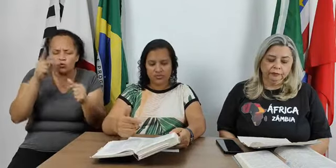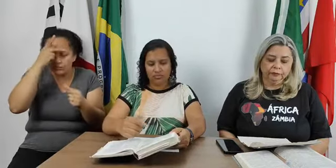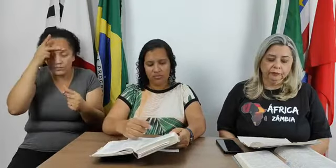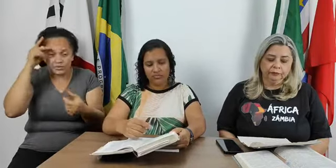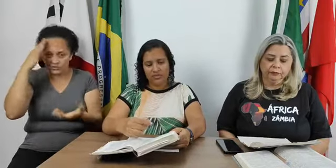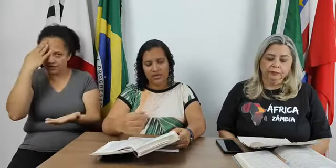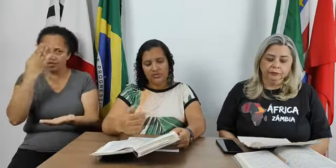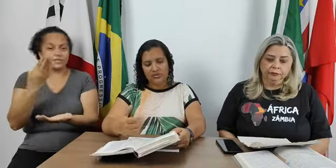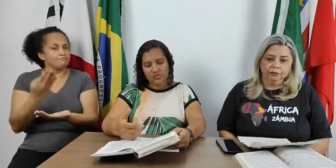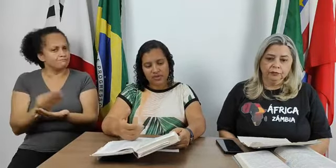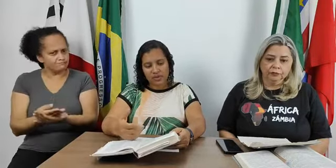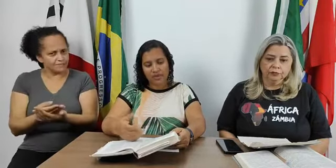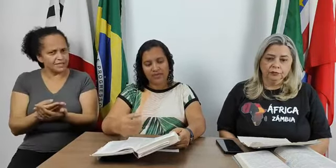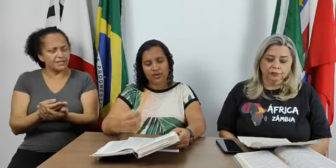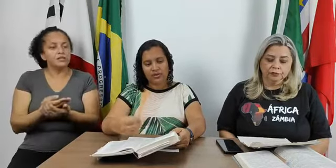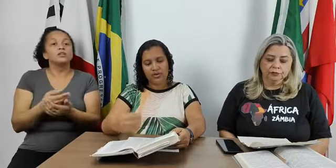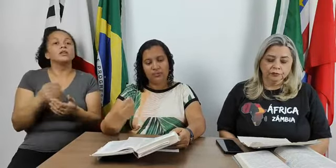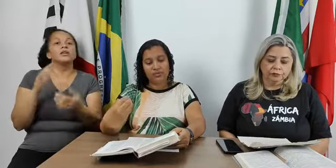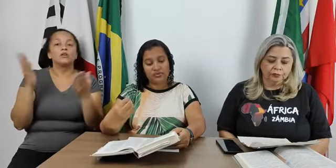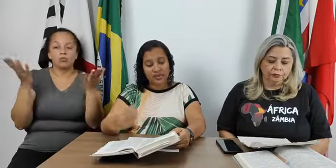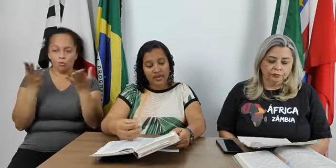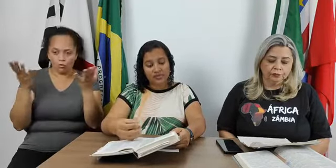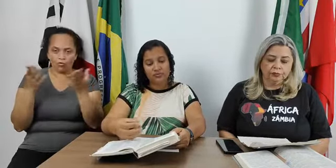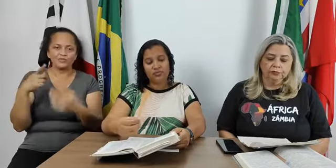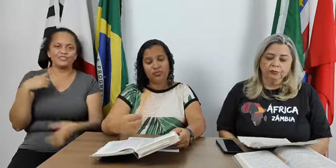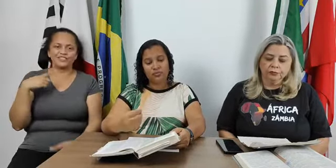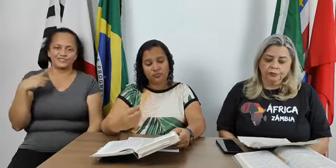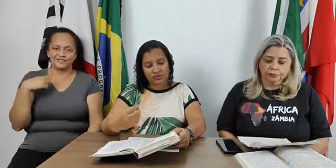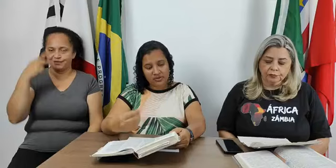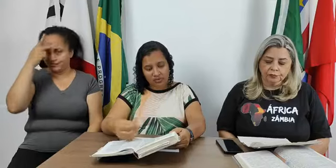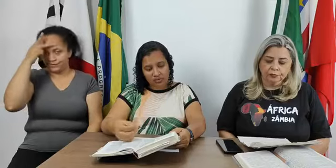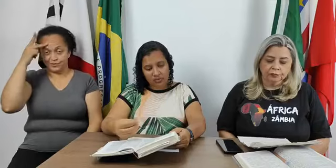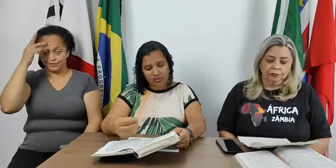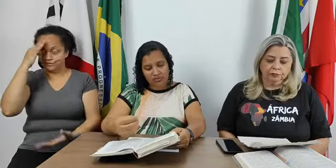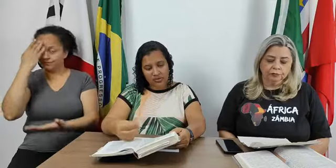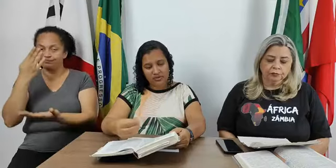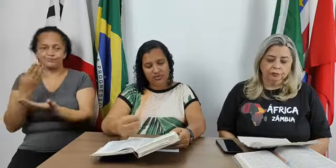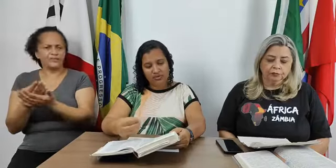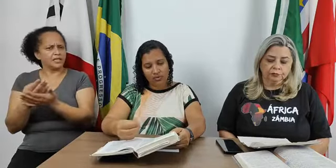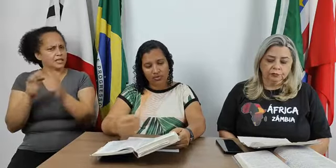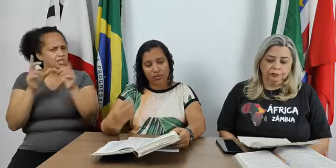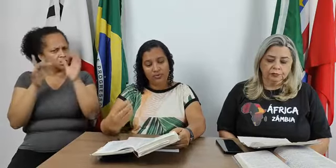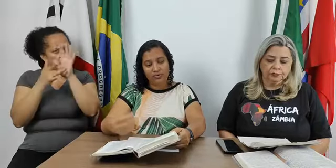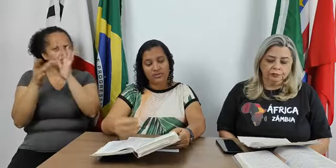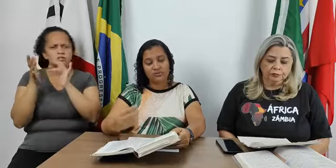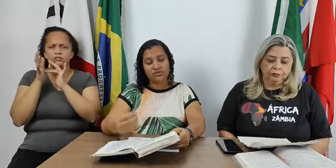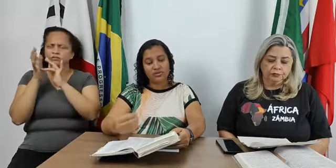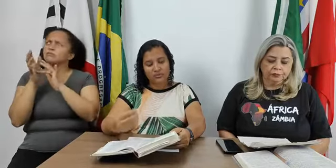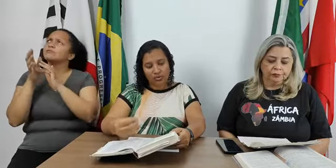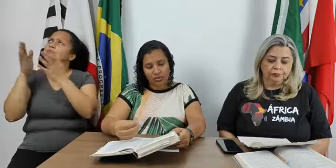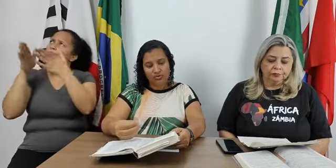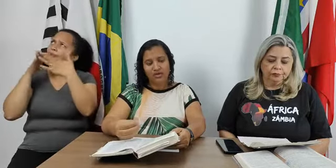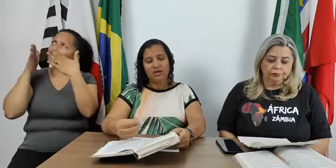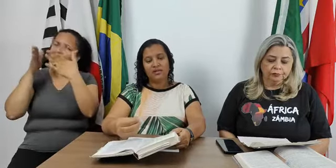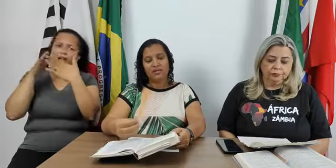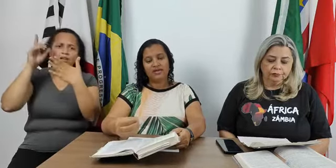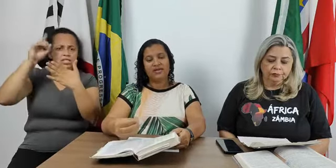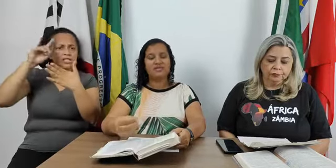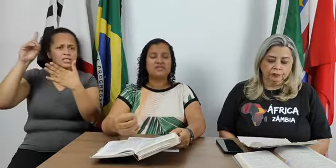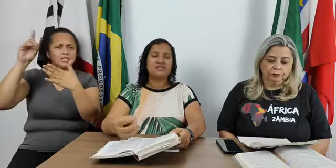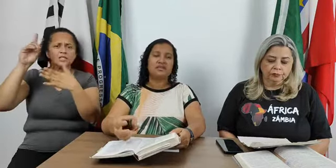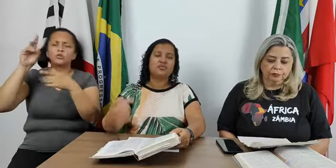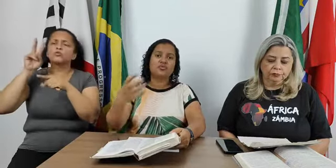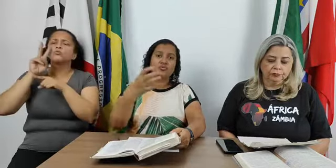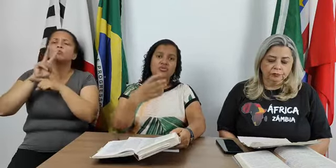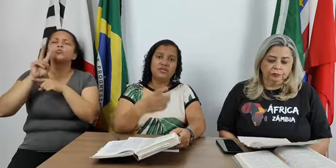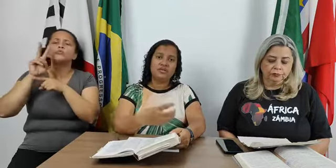dos discípulos, Jesus ele pede, agora protege-os com o teu nome, com o poder do teu nome, para que